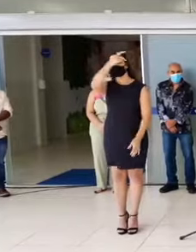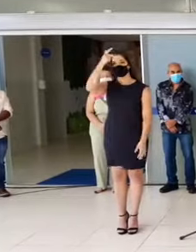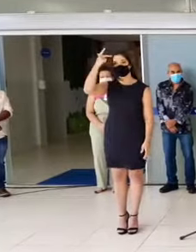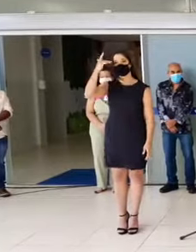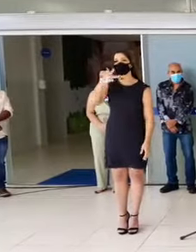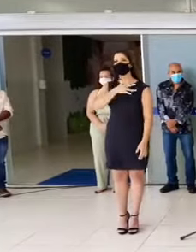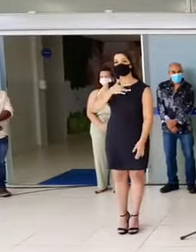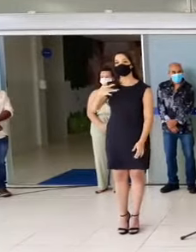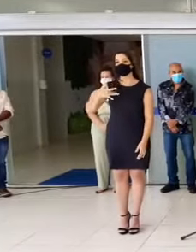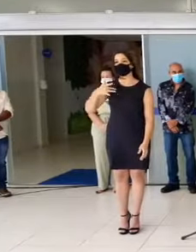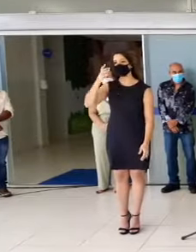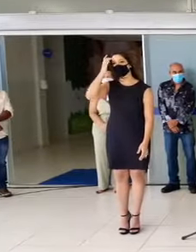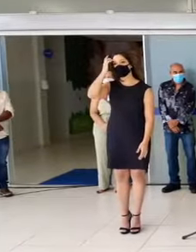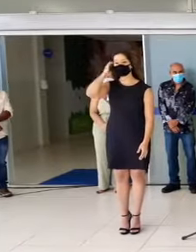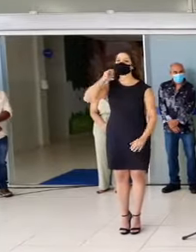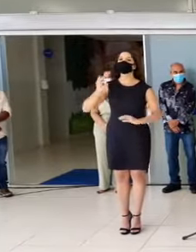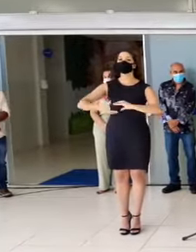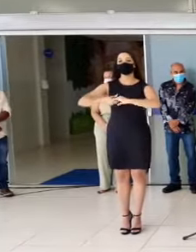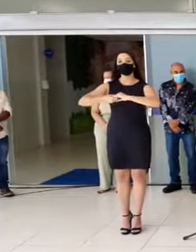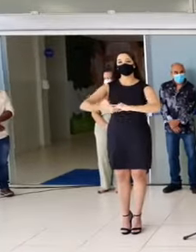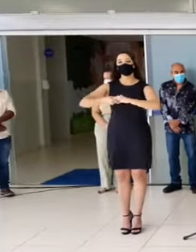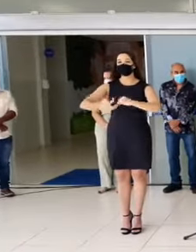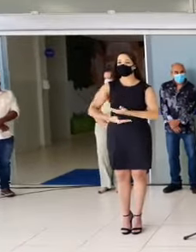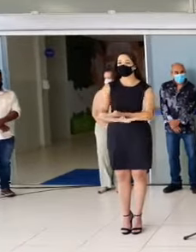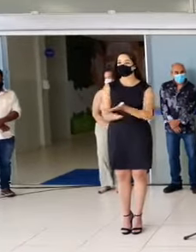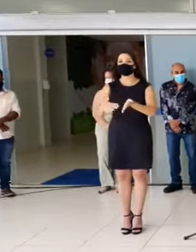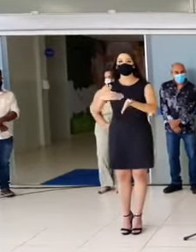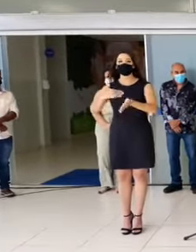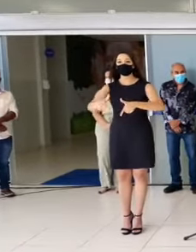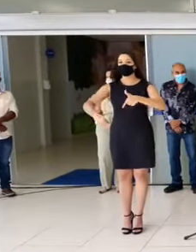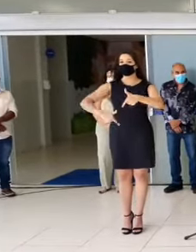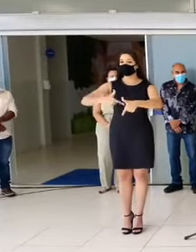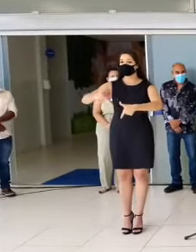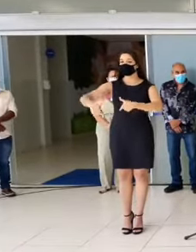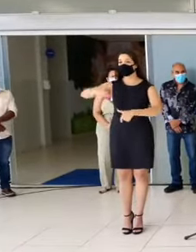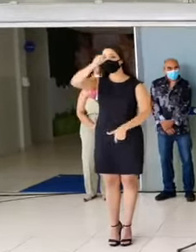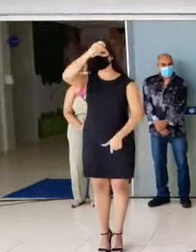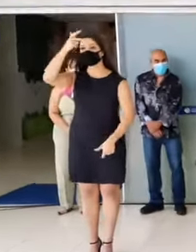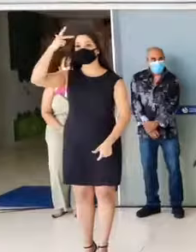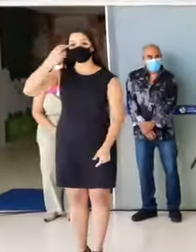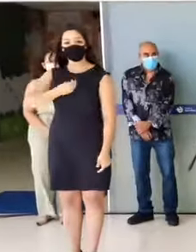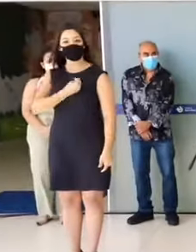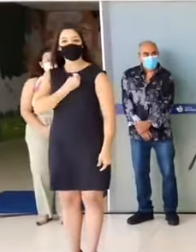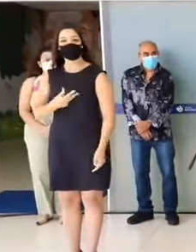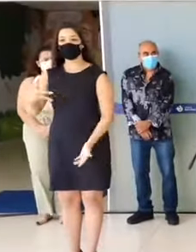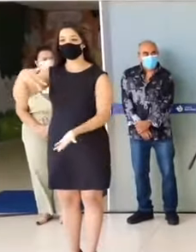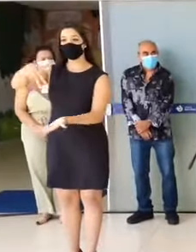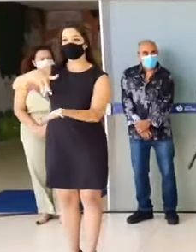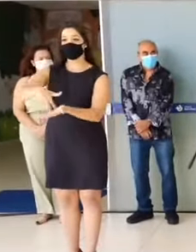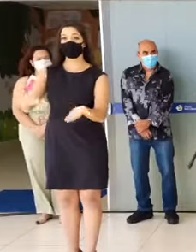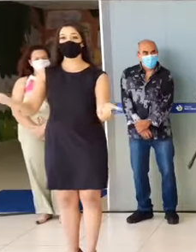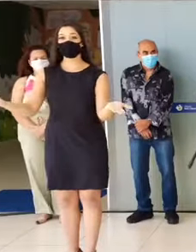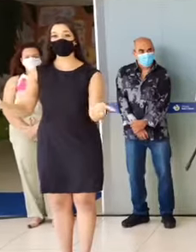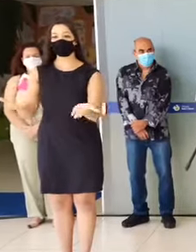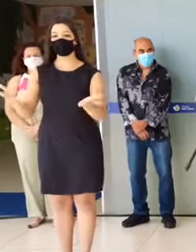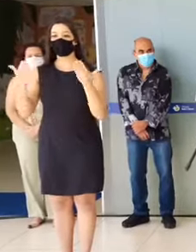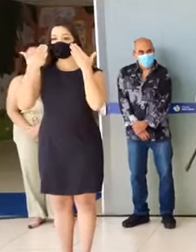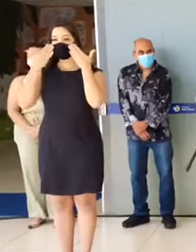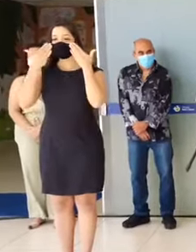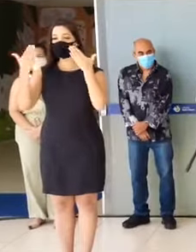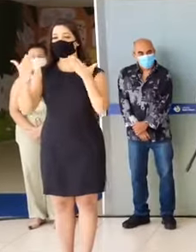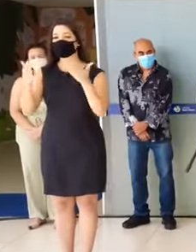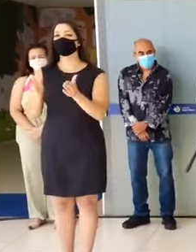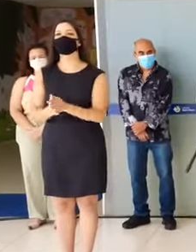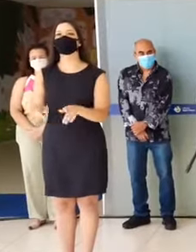nome cumprimento os demais secretários e servidores municipais presentes neste ato. Aos